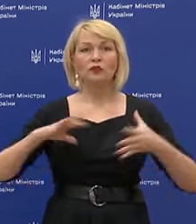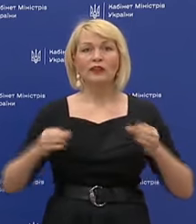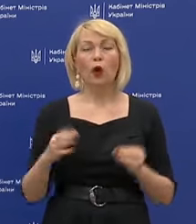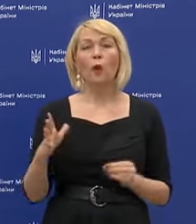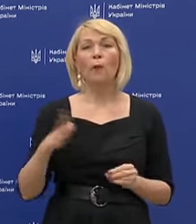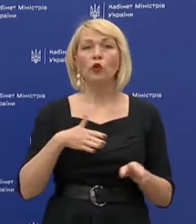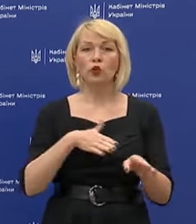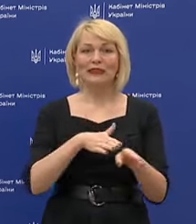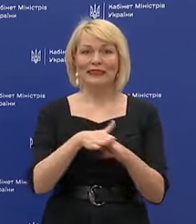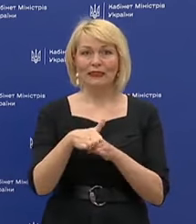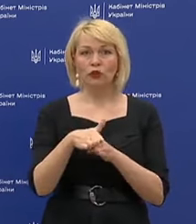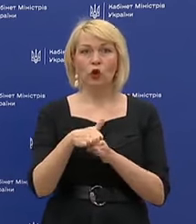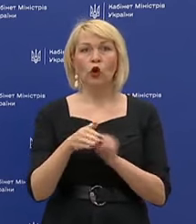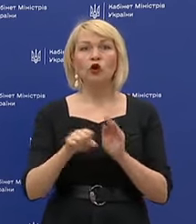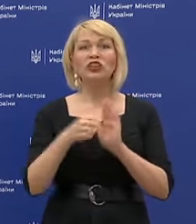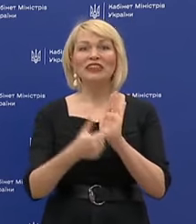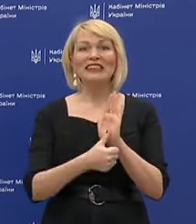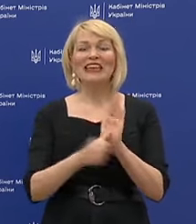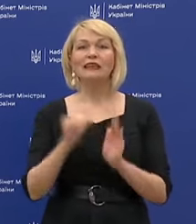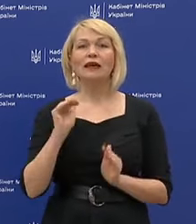було здійснено